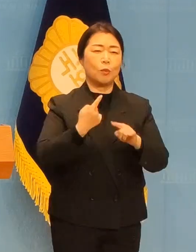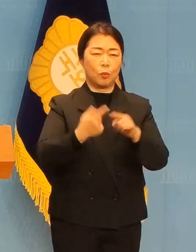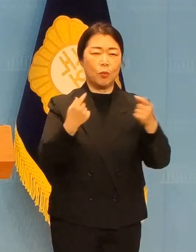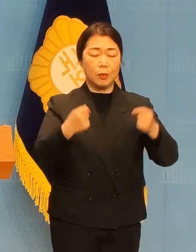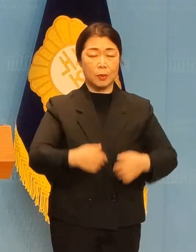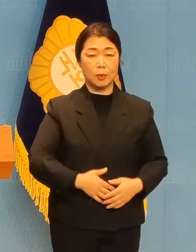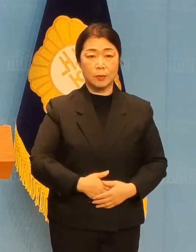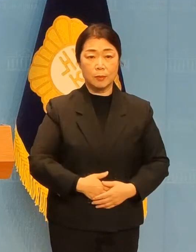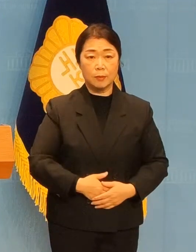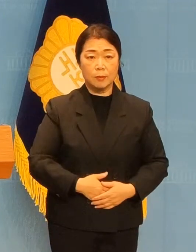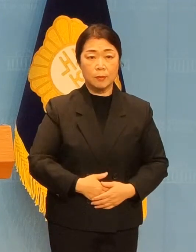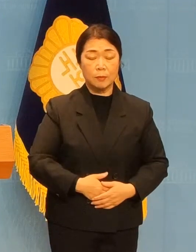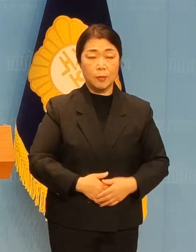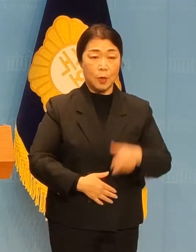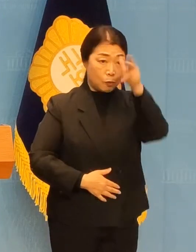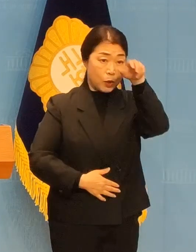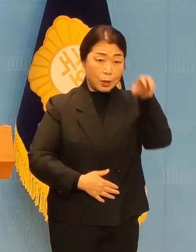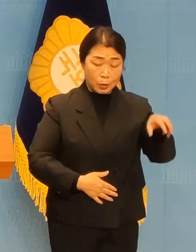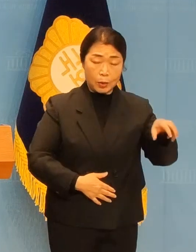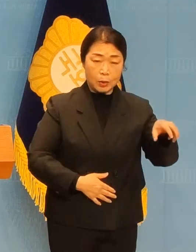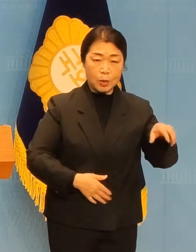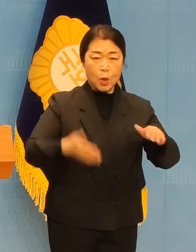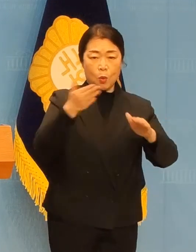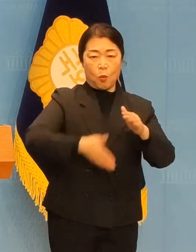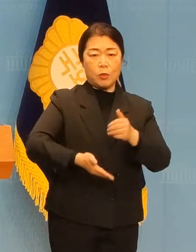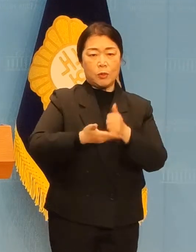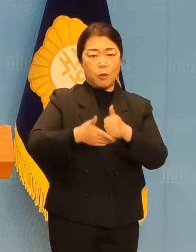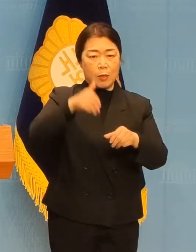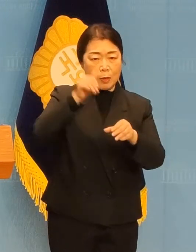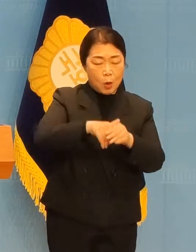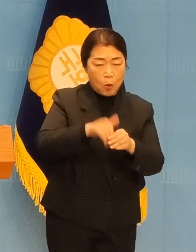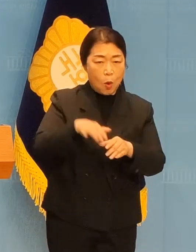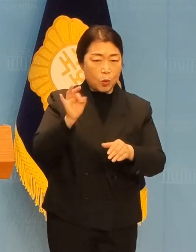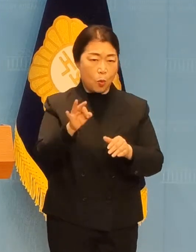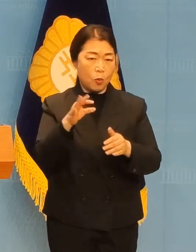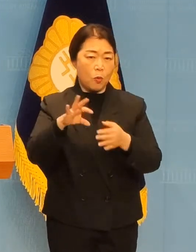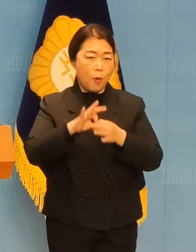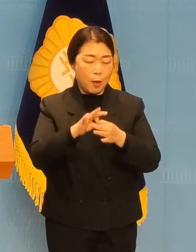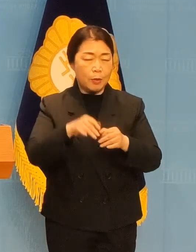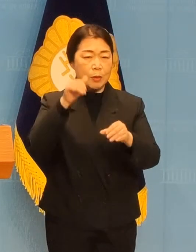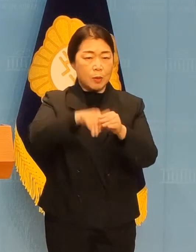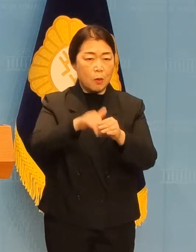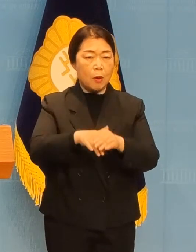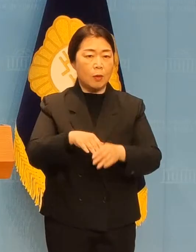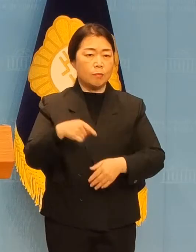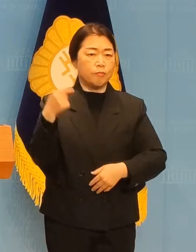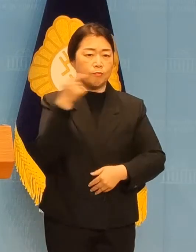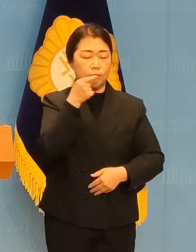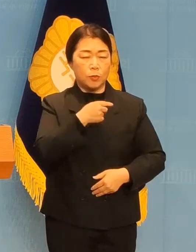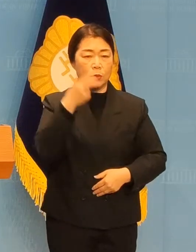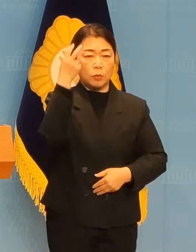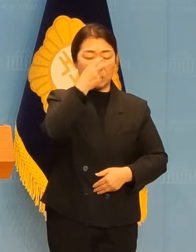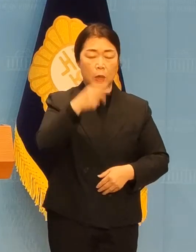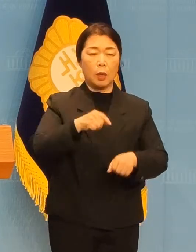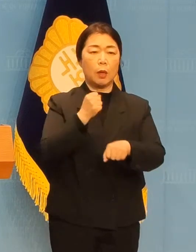수사기관은 공천 개입과 금권선거 의혹에 대해 성역 없이 철저히 수사해야 합니다.